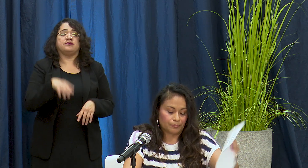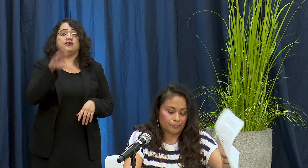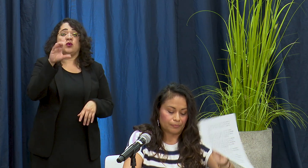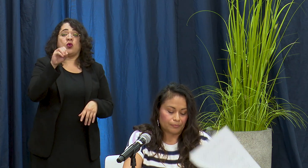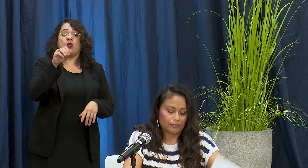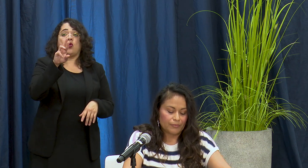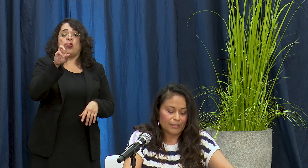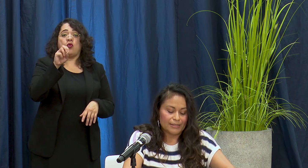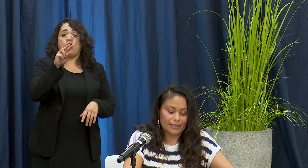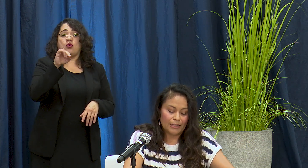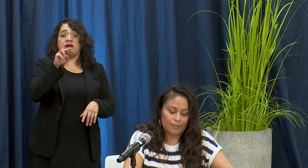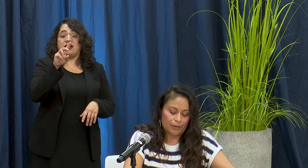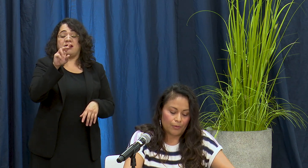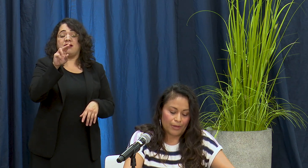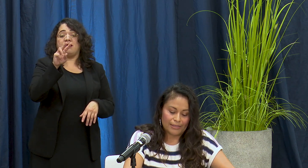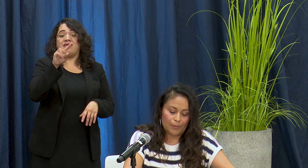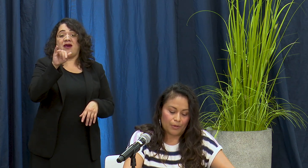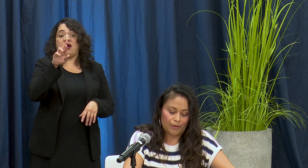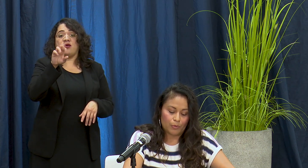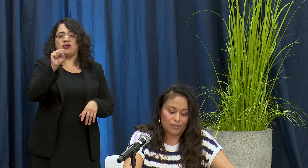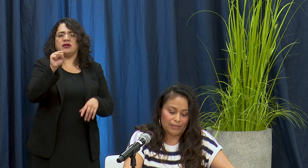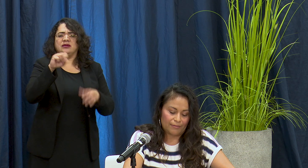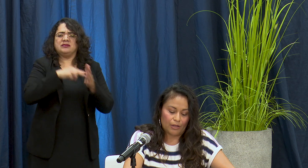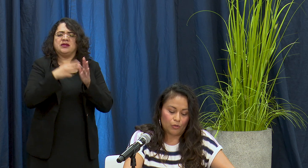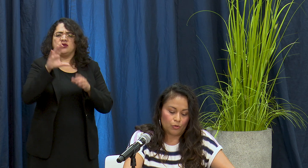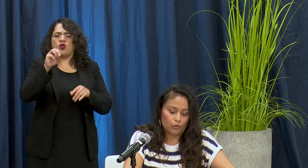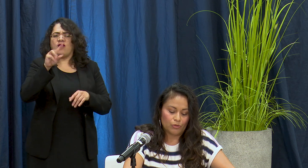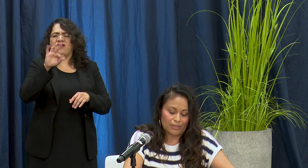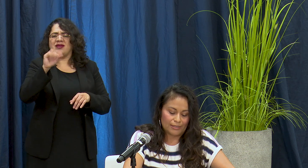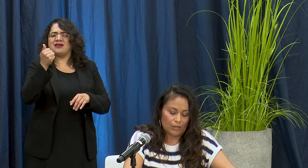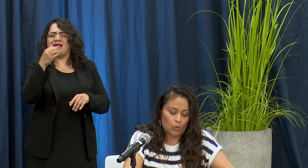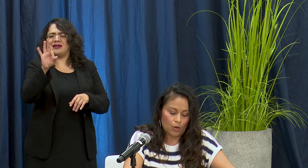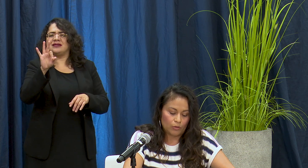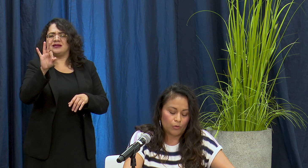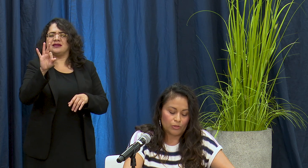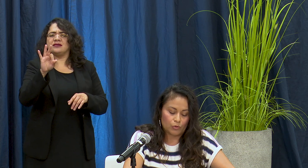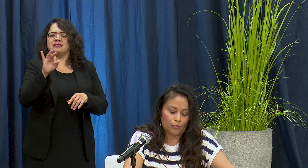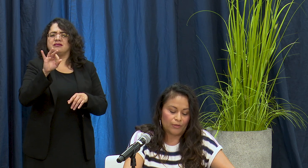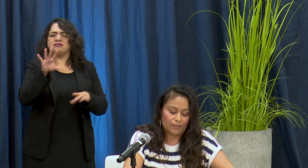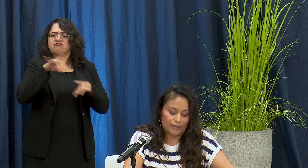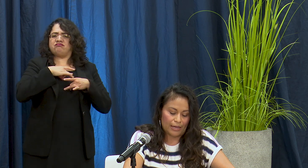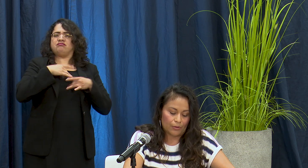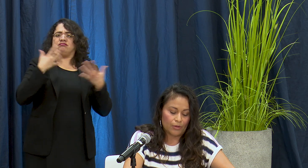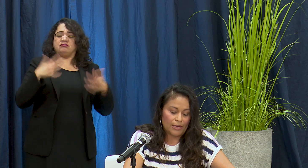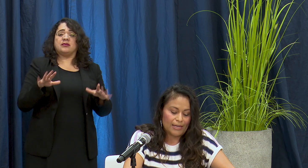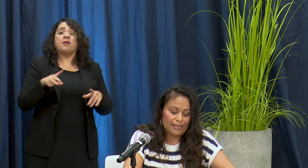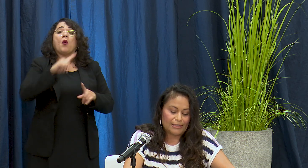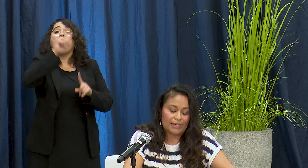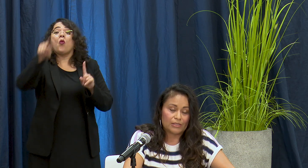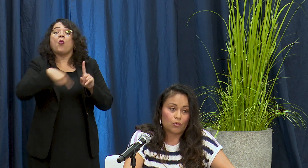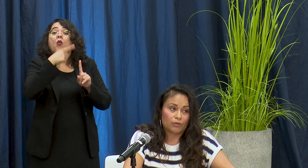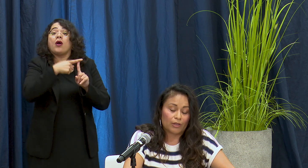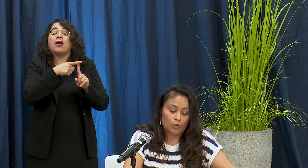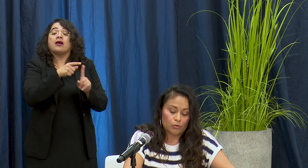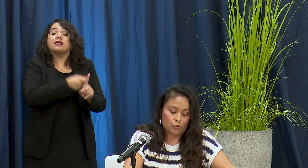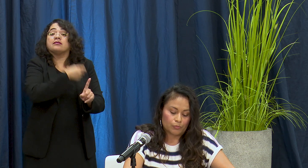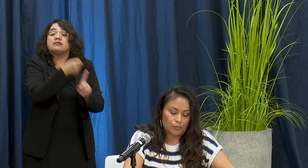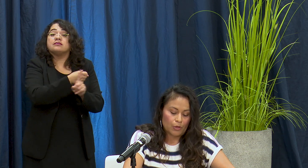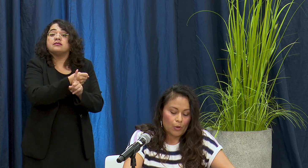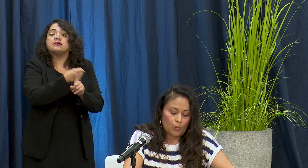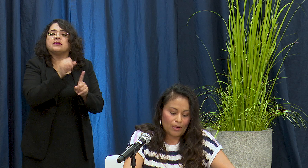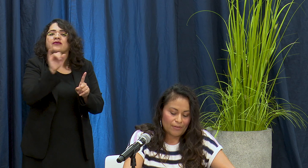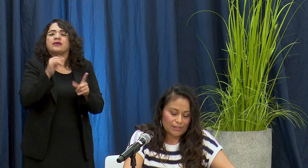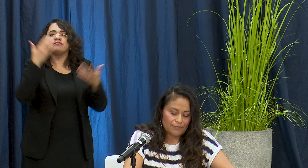COVID-19. Sin embargo, esta prueba positiva no nos dice cuándo estuvo infectado y si es